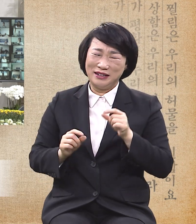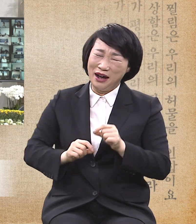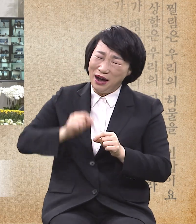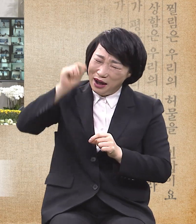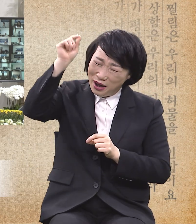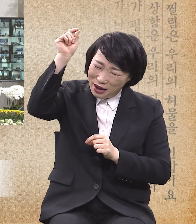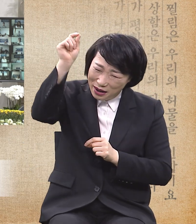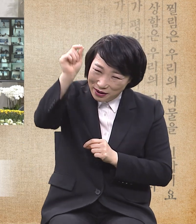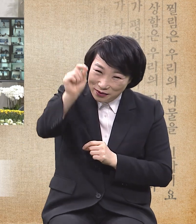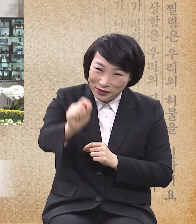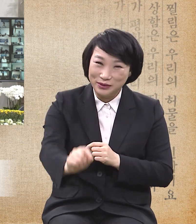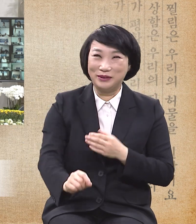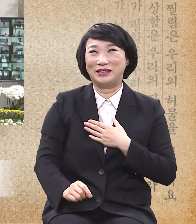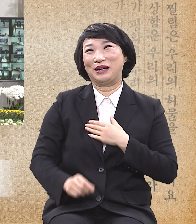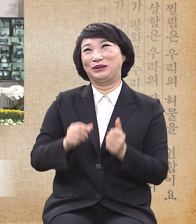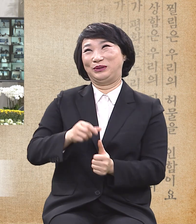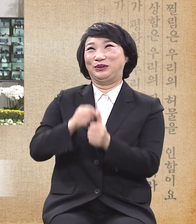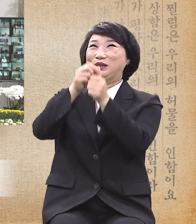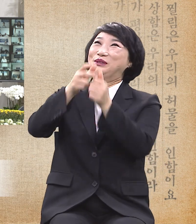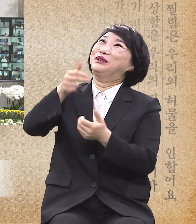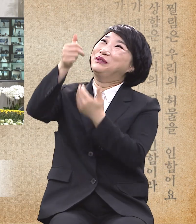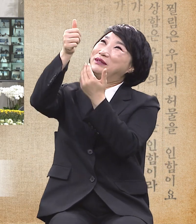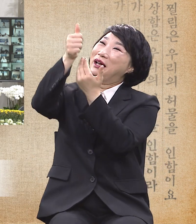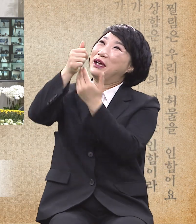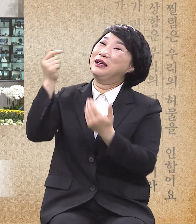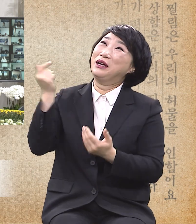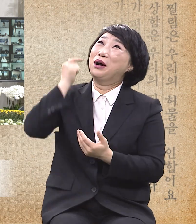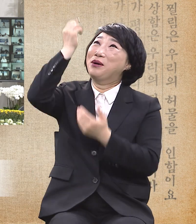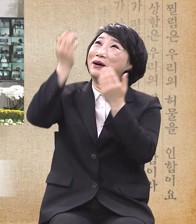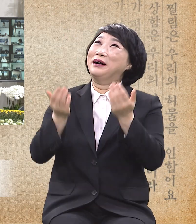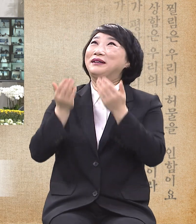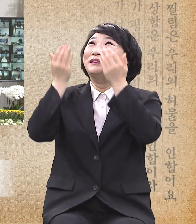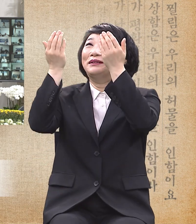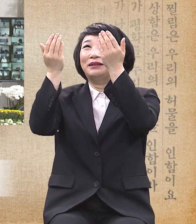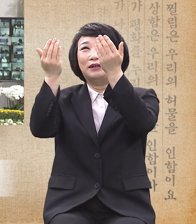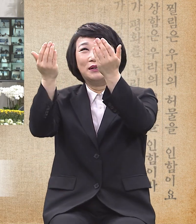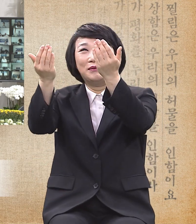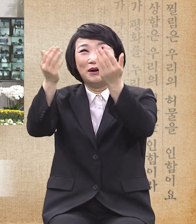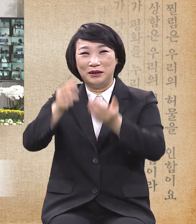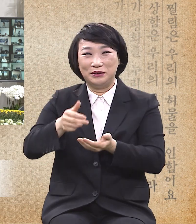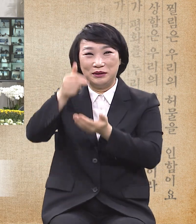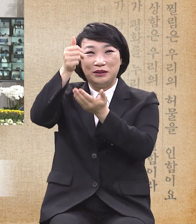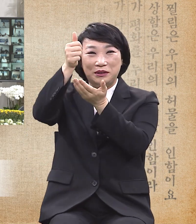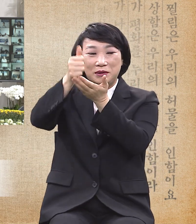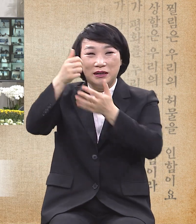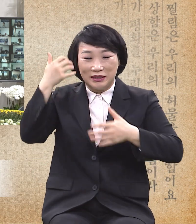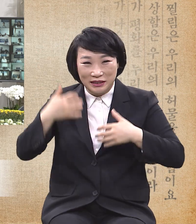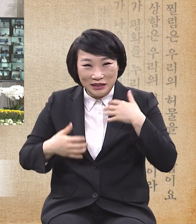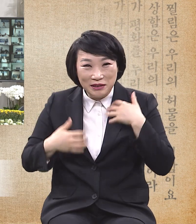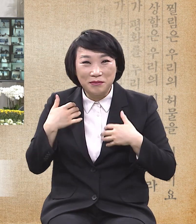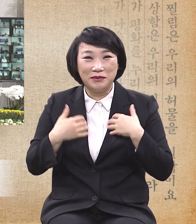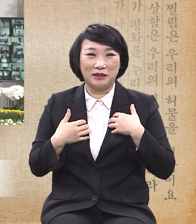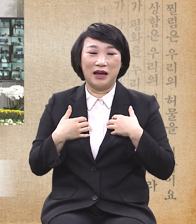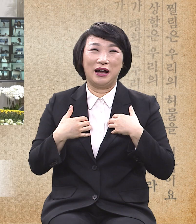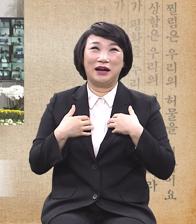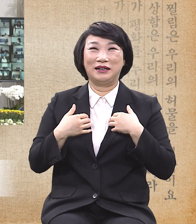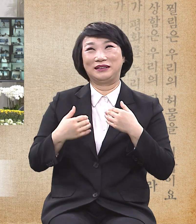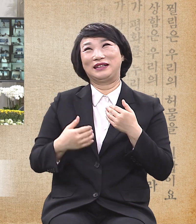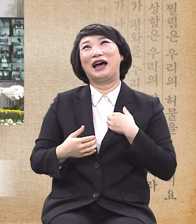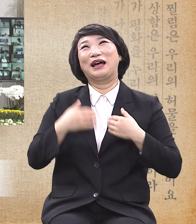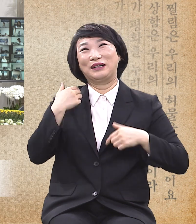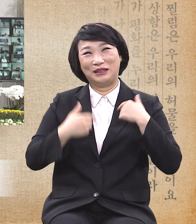영원토록 날 구원하신 주님께 영광을 돌리면서 주님을 기쁘시게 하는